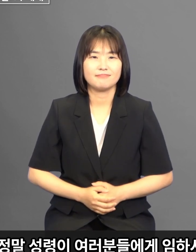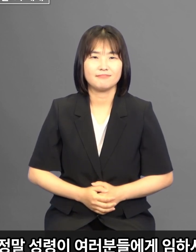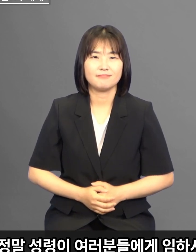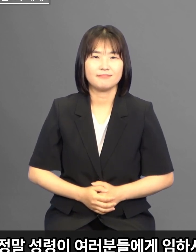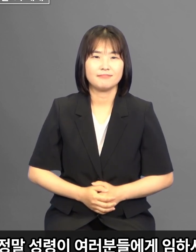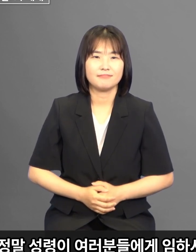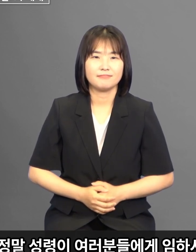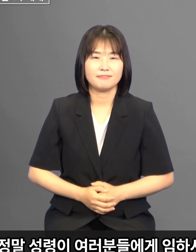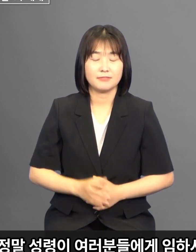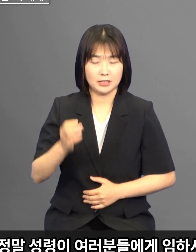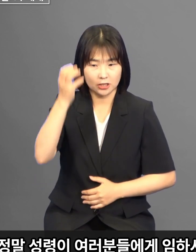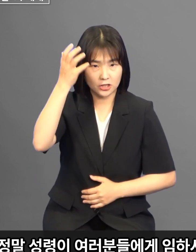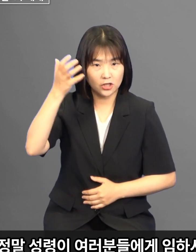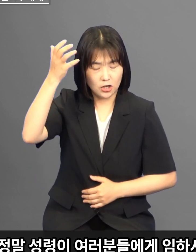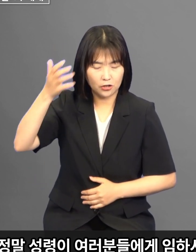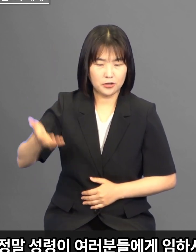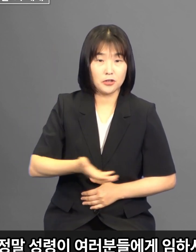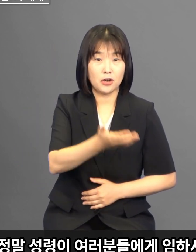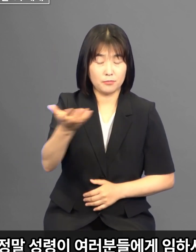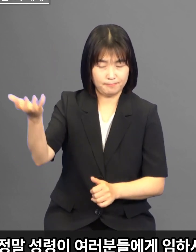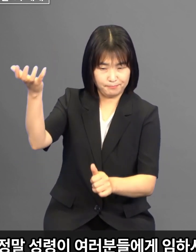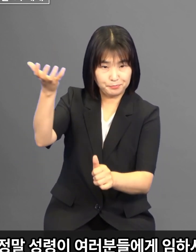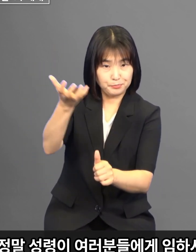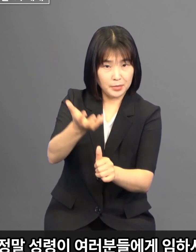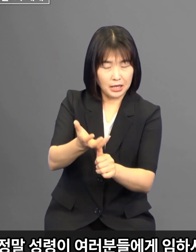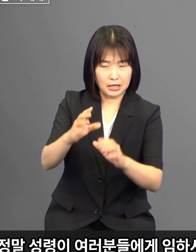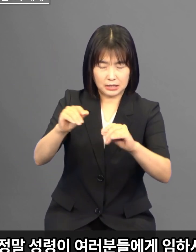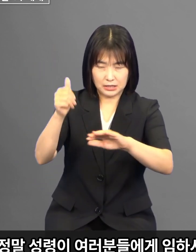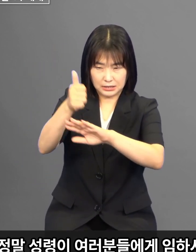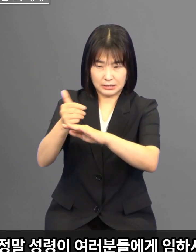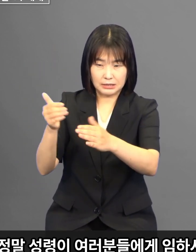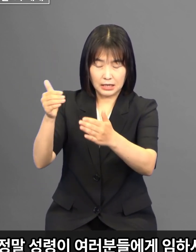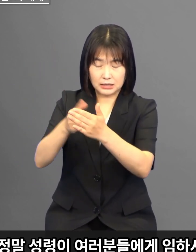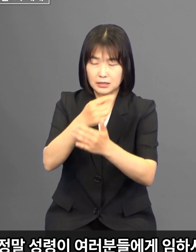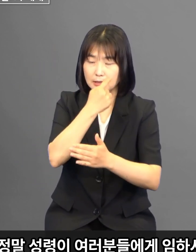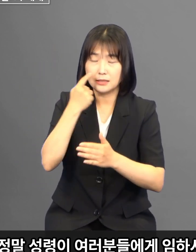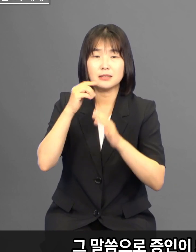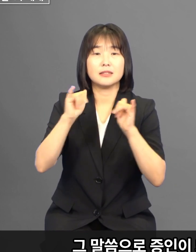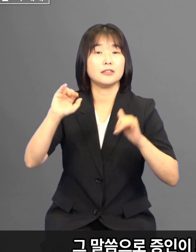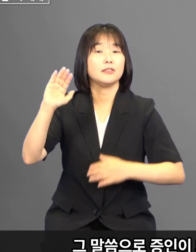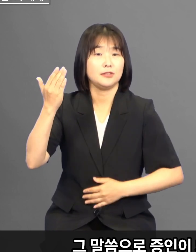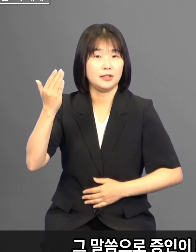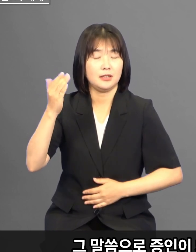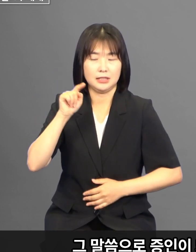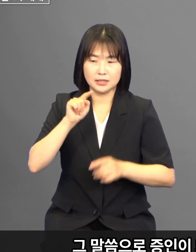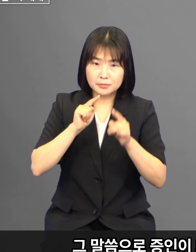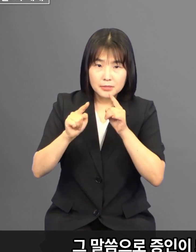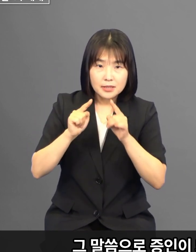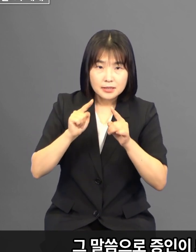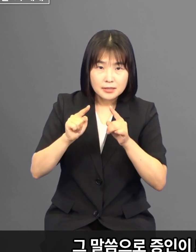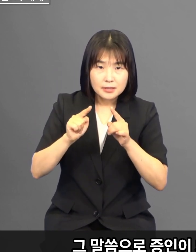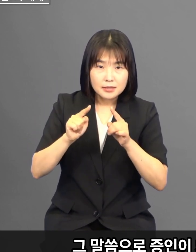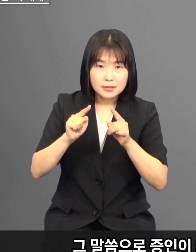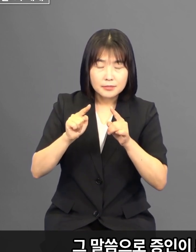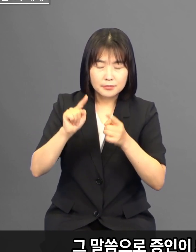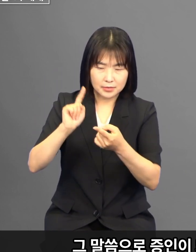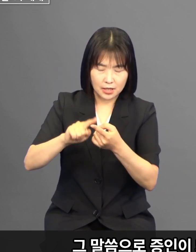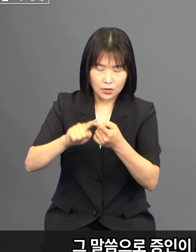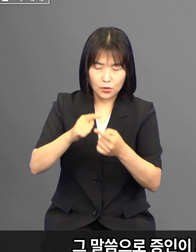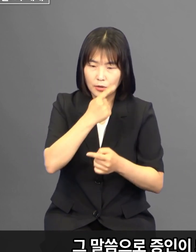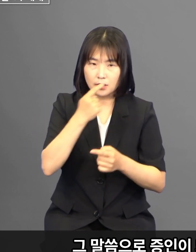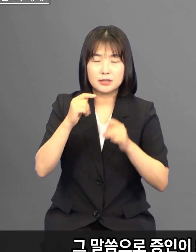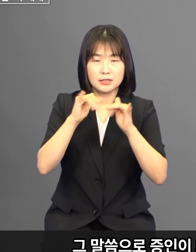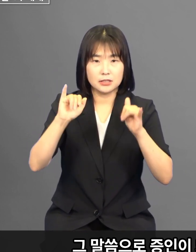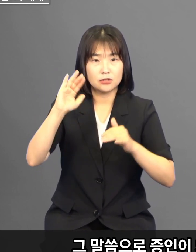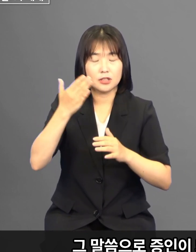정말 성령이 여러분들에게 임하시면 땅끝까지 이르러 증인이 된다고 했으니 그 말씀으로 증인이 되는 여러분 되시길